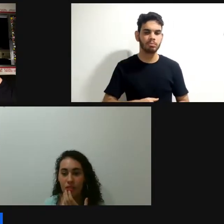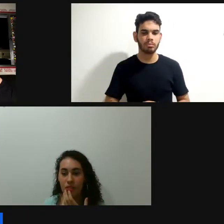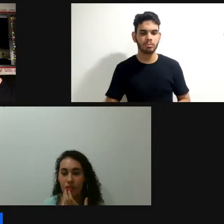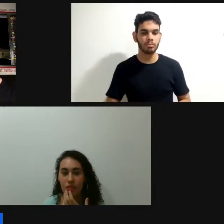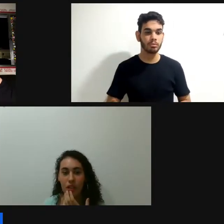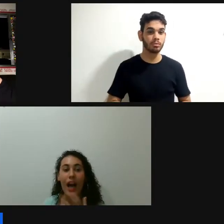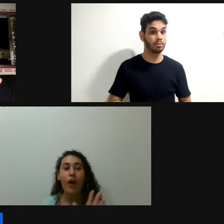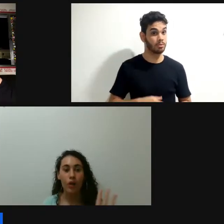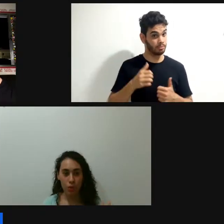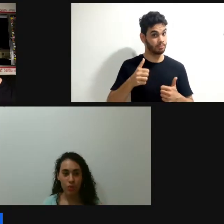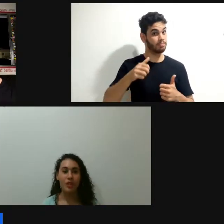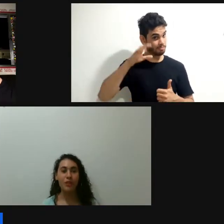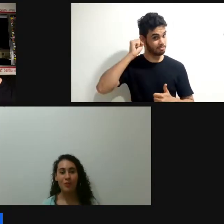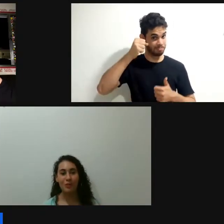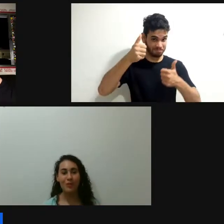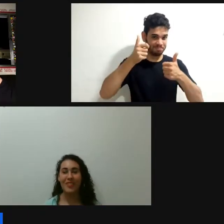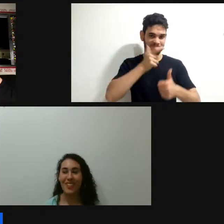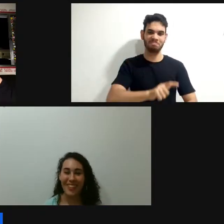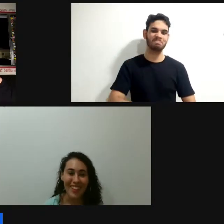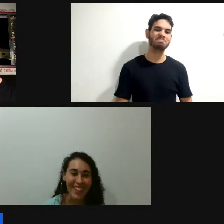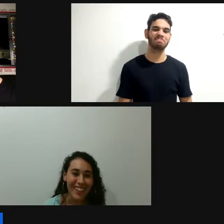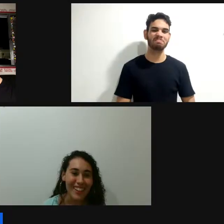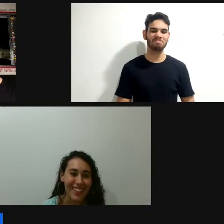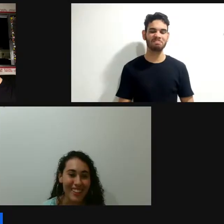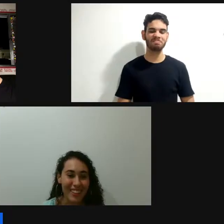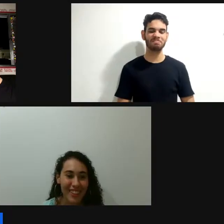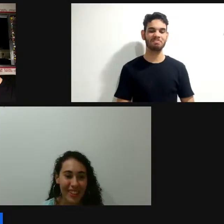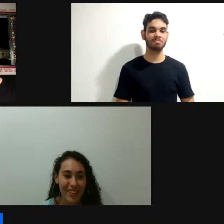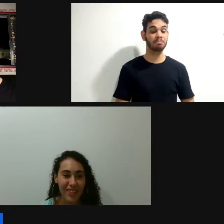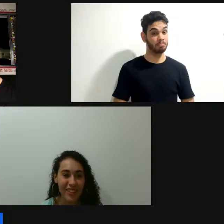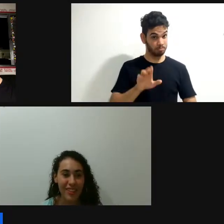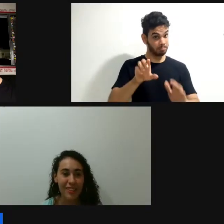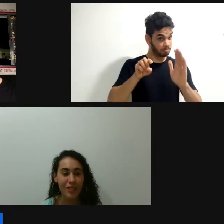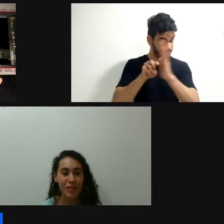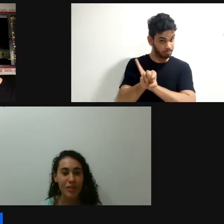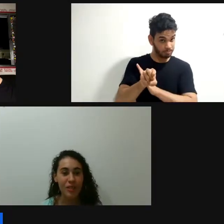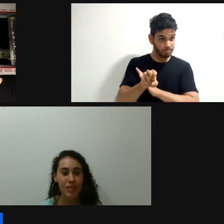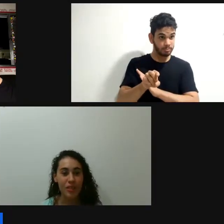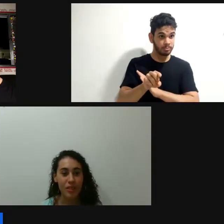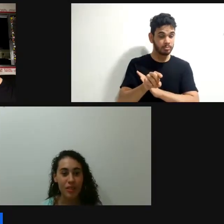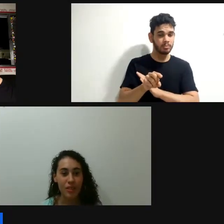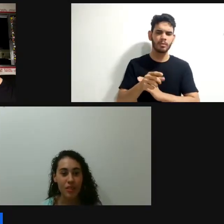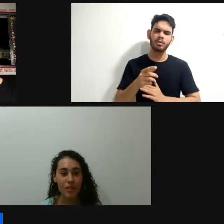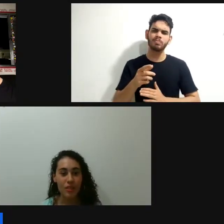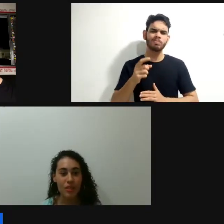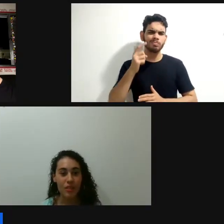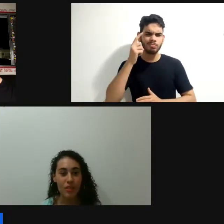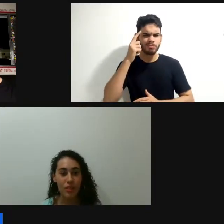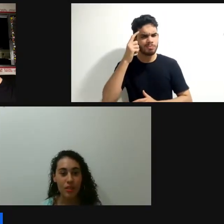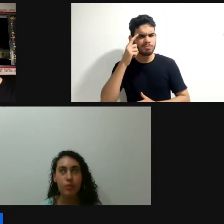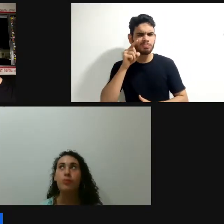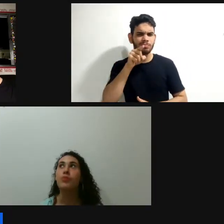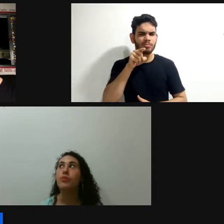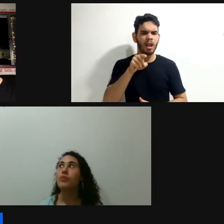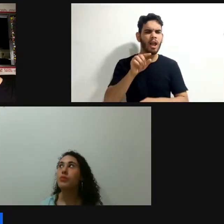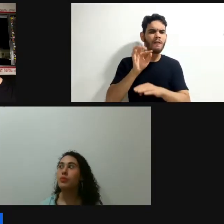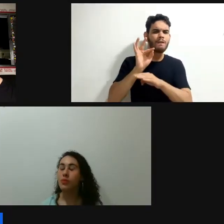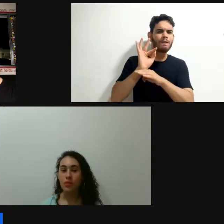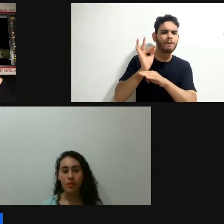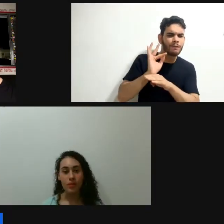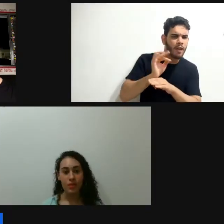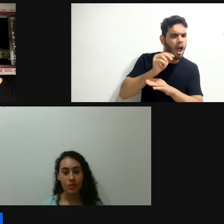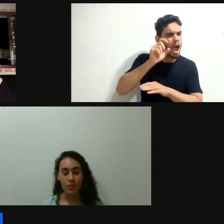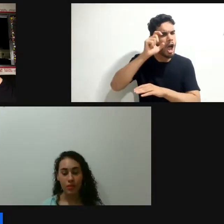Tá me ouvindo? Agora tô ouvindo. Queria perguntar para você se teve algum filme, algum mangá, algum autor que